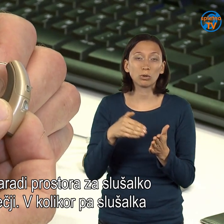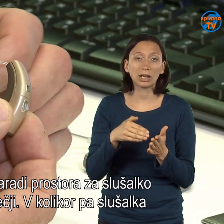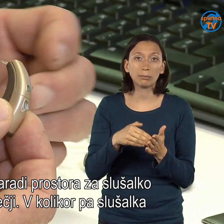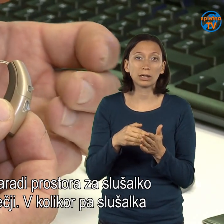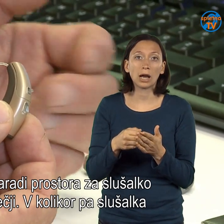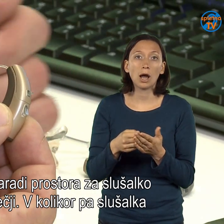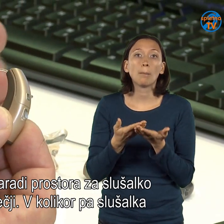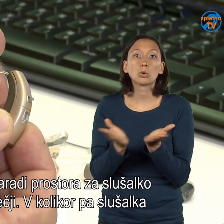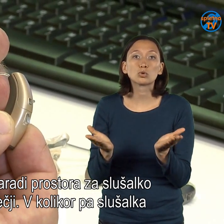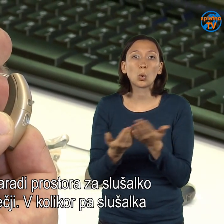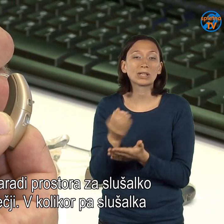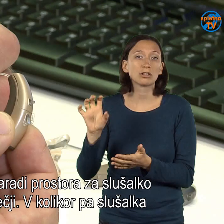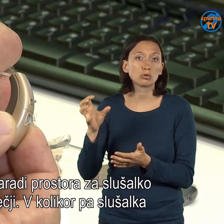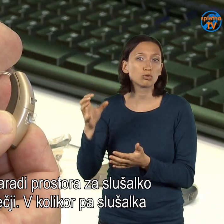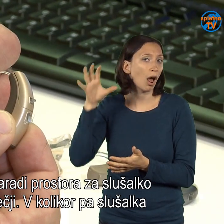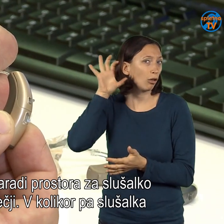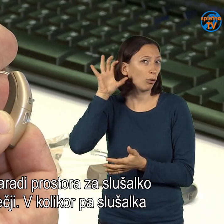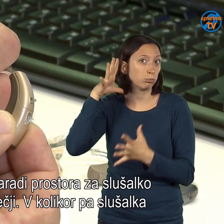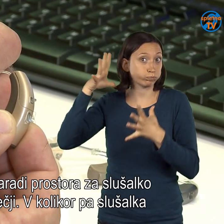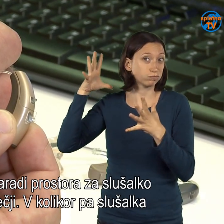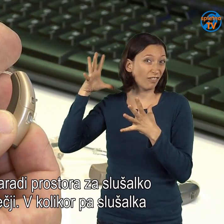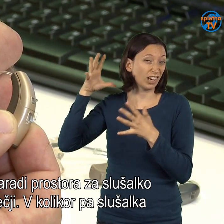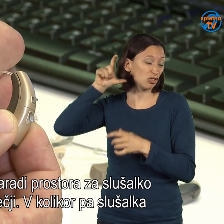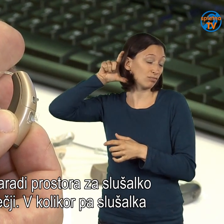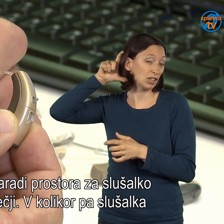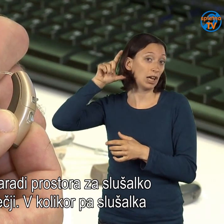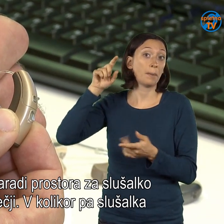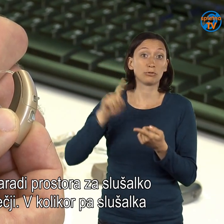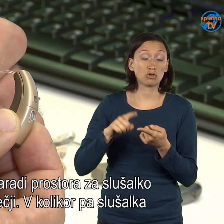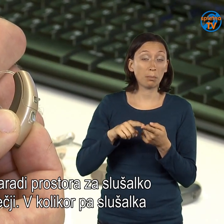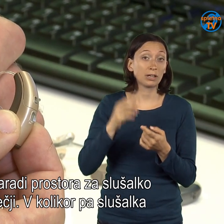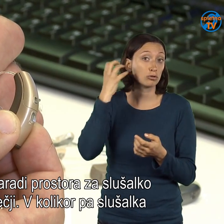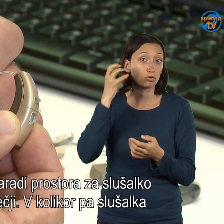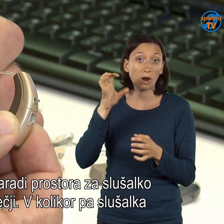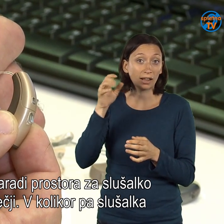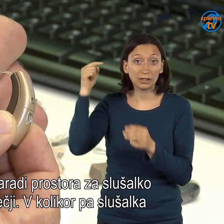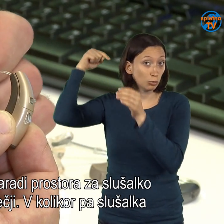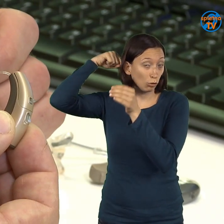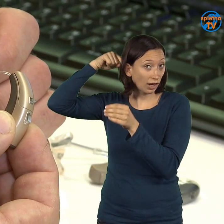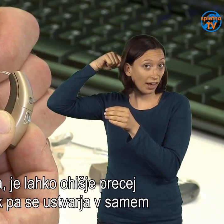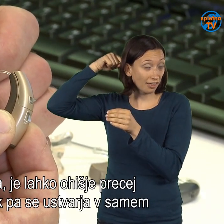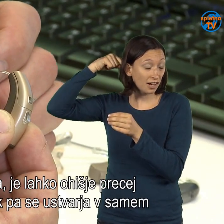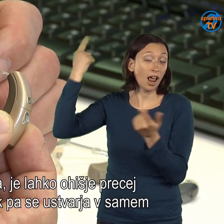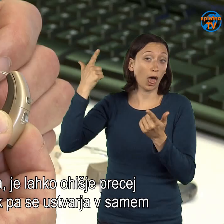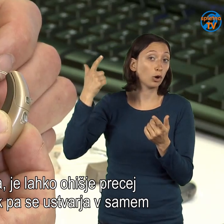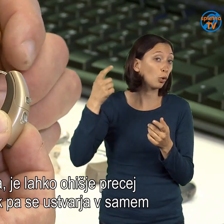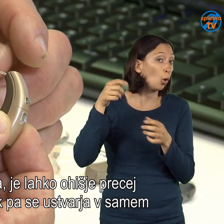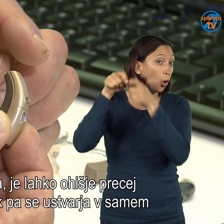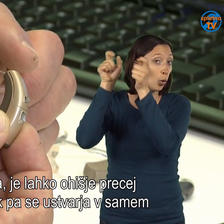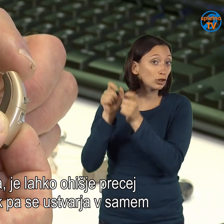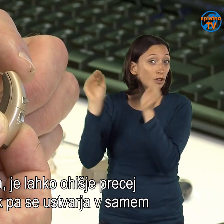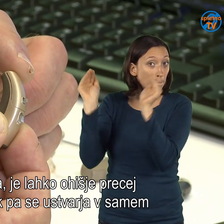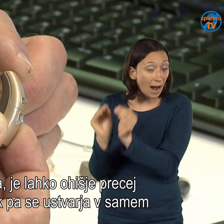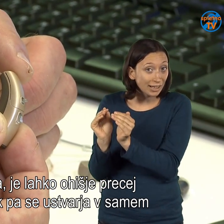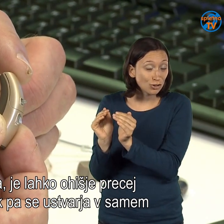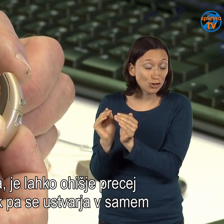potrebnega prostora za slušalko ponavadi večji. Vkolikor pa slušalka ni vgrajena, je pač ohišje lahko precej